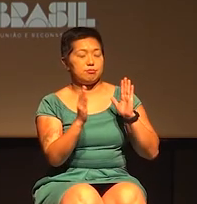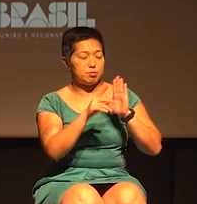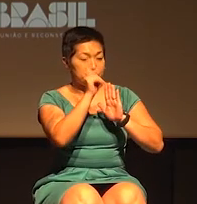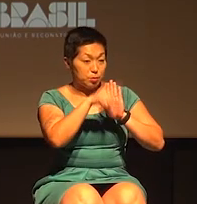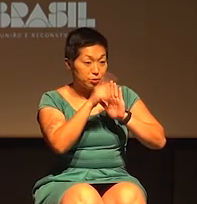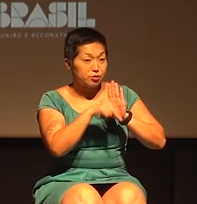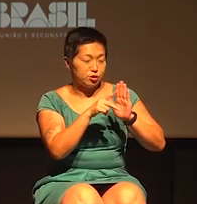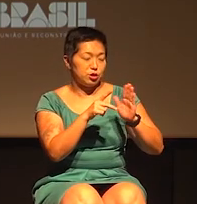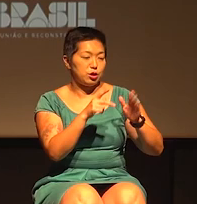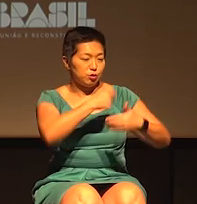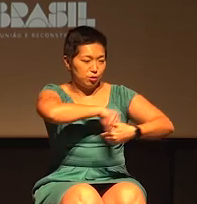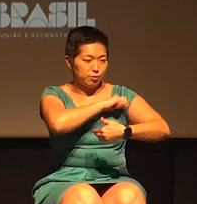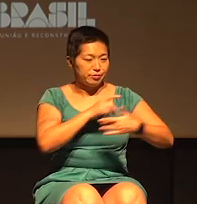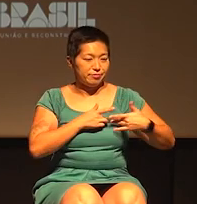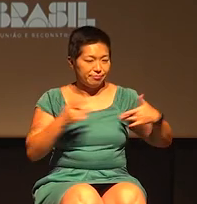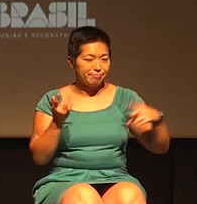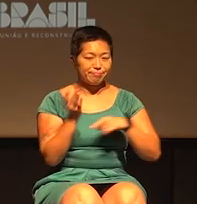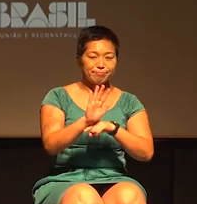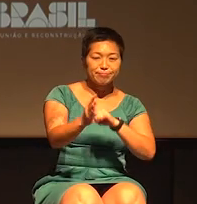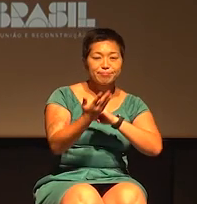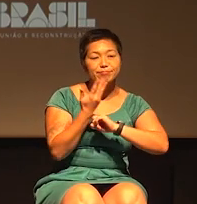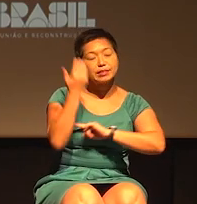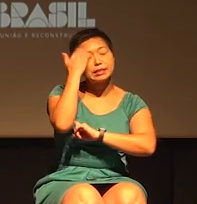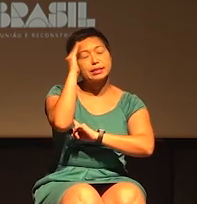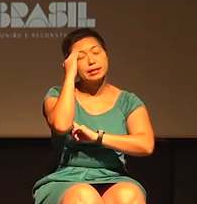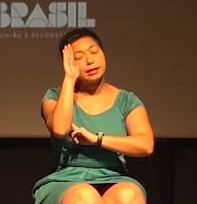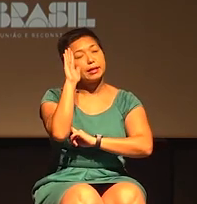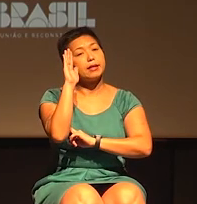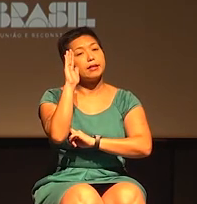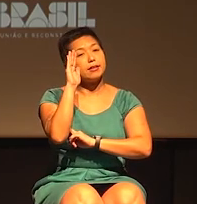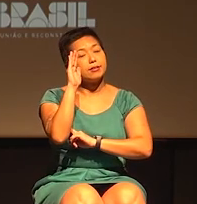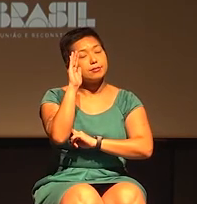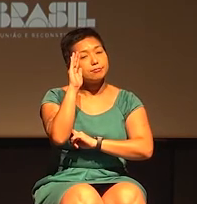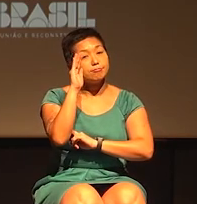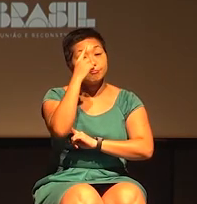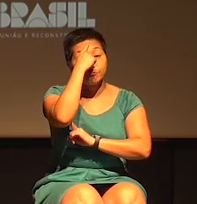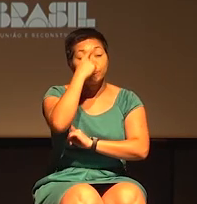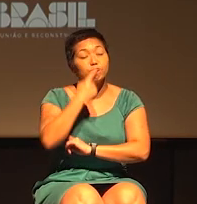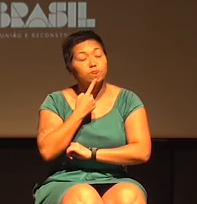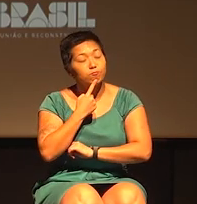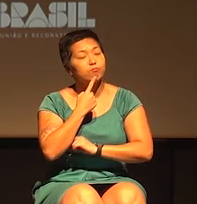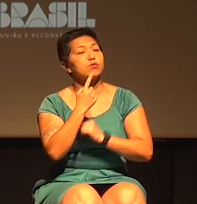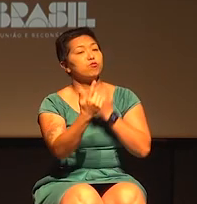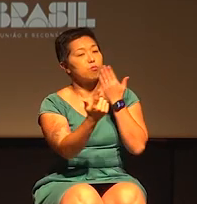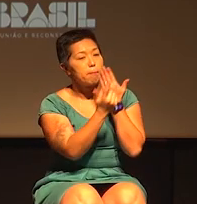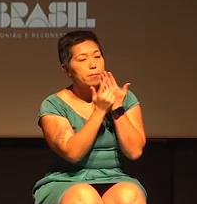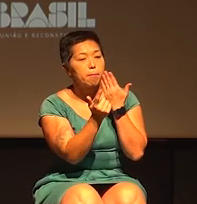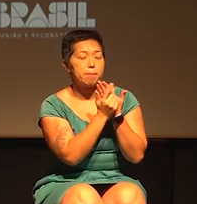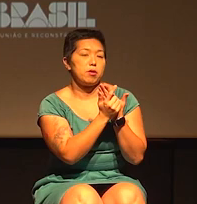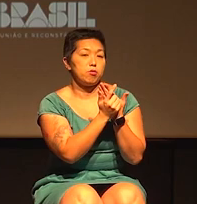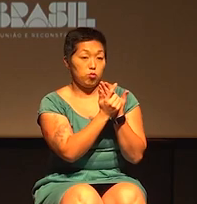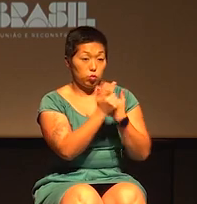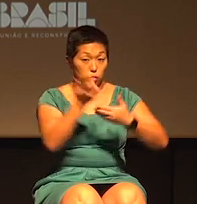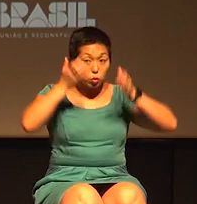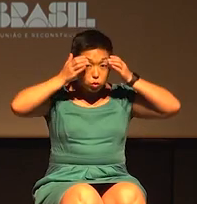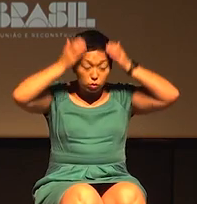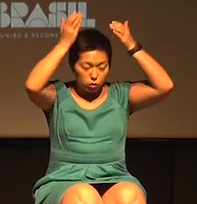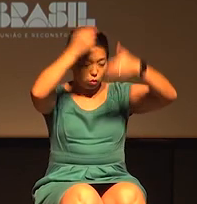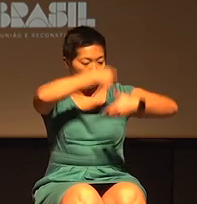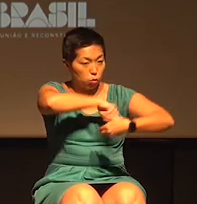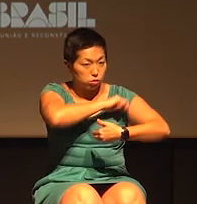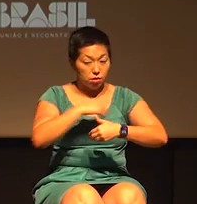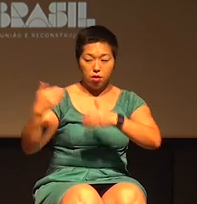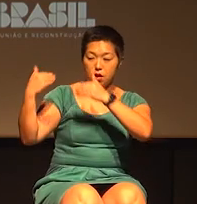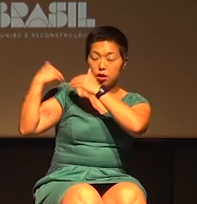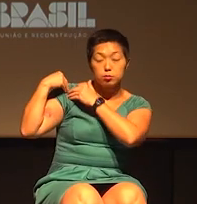é entender o seu papel como cozinheiro Mas também como articulador